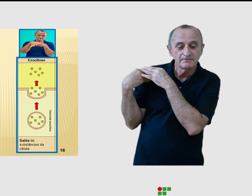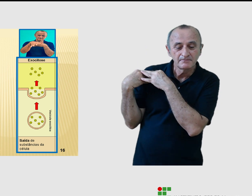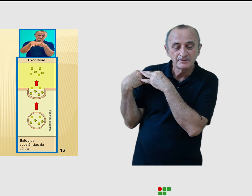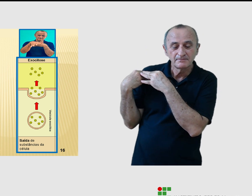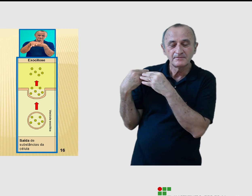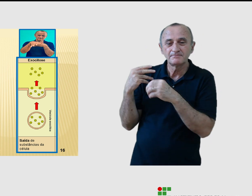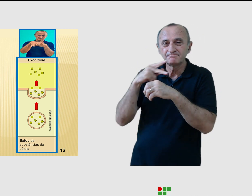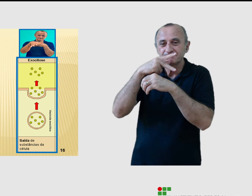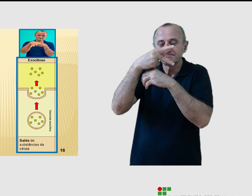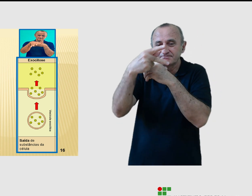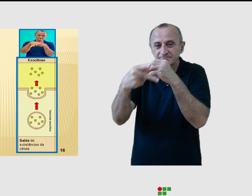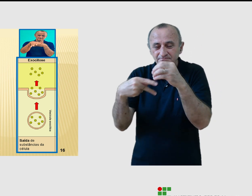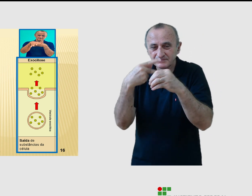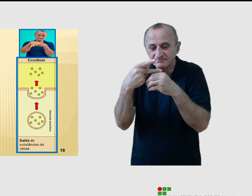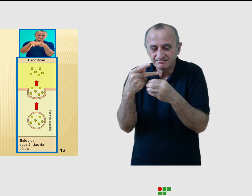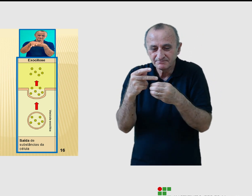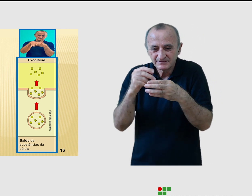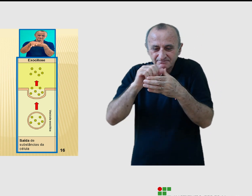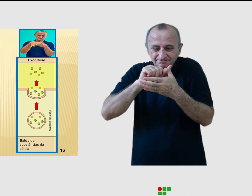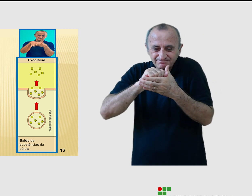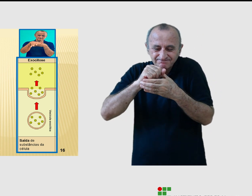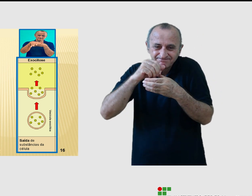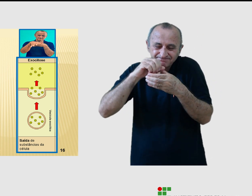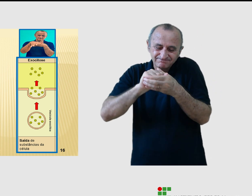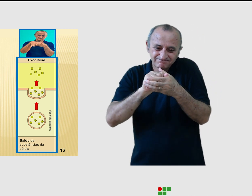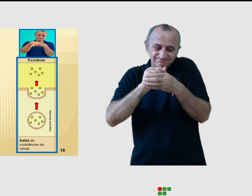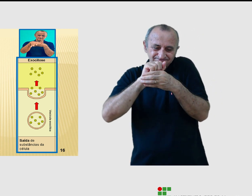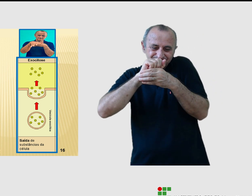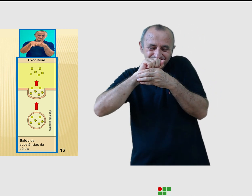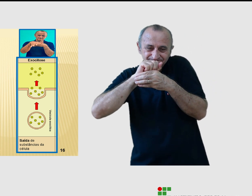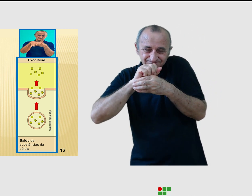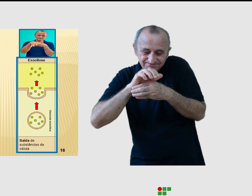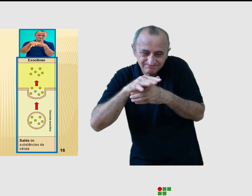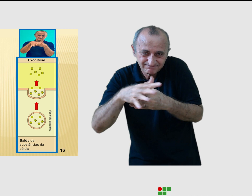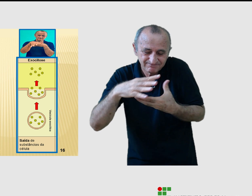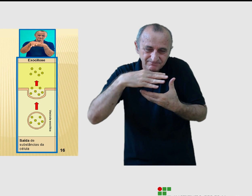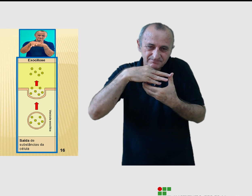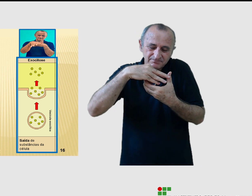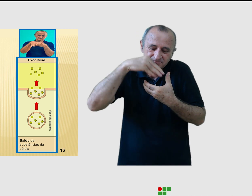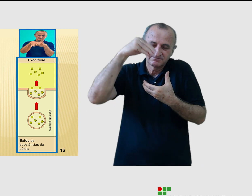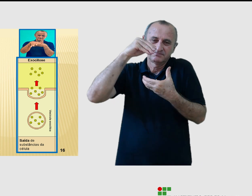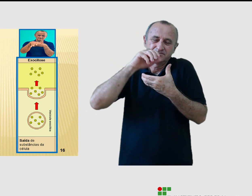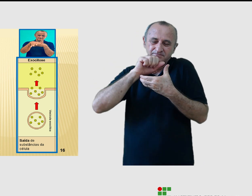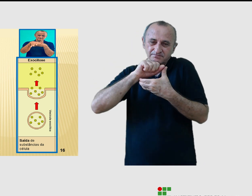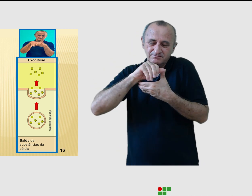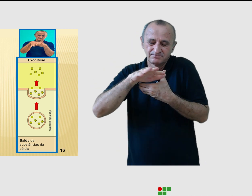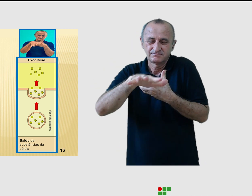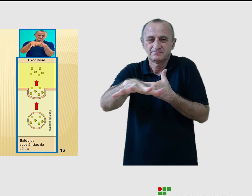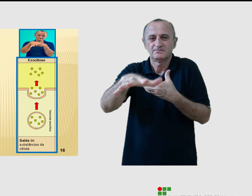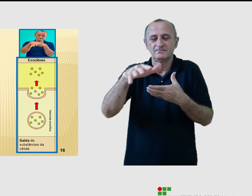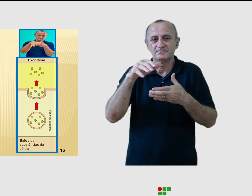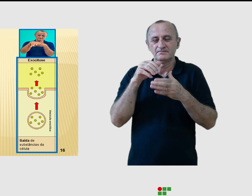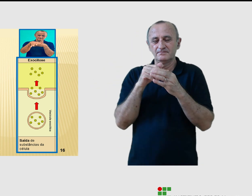azul, é responsável por eliminar partículas da célula por meio de